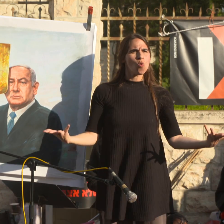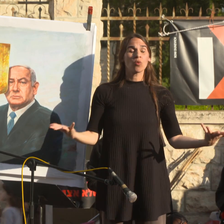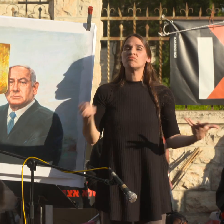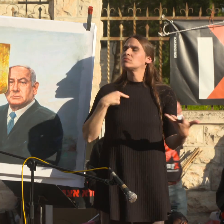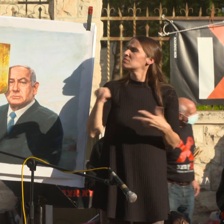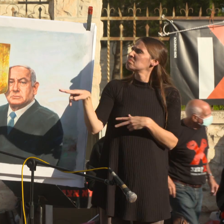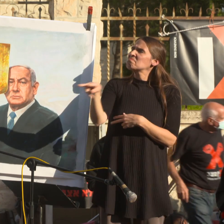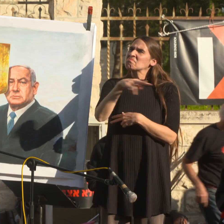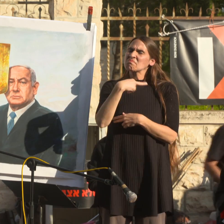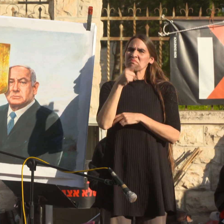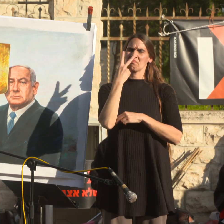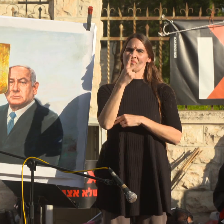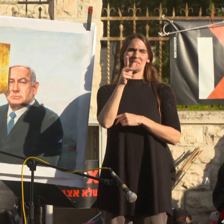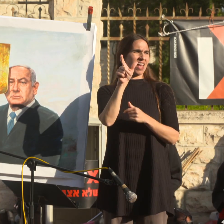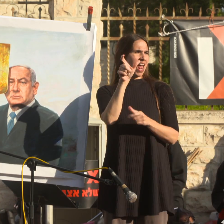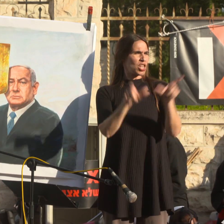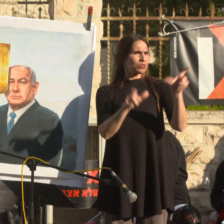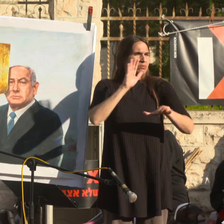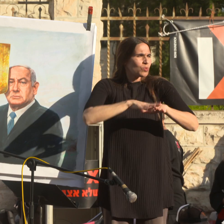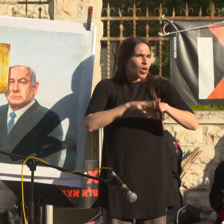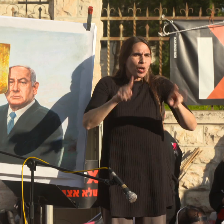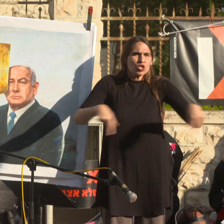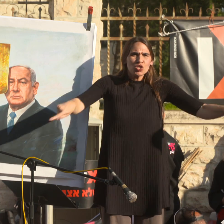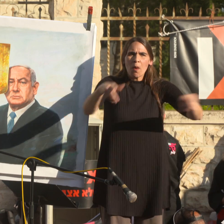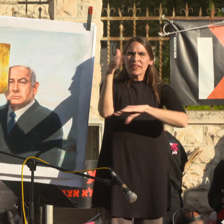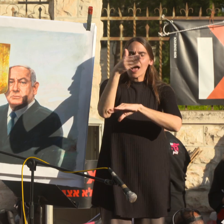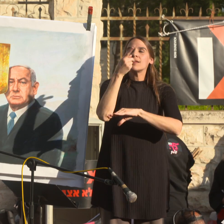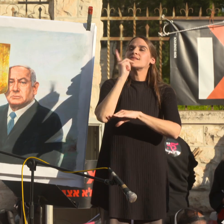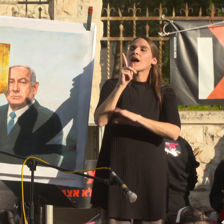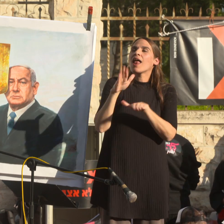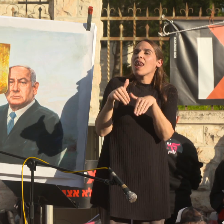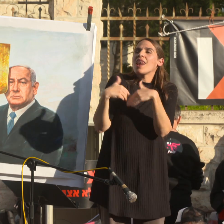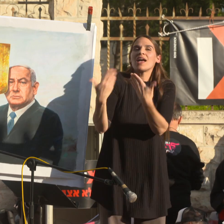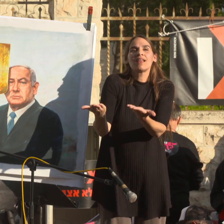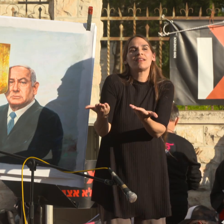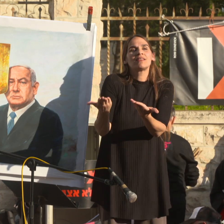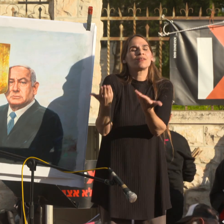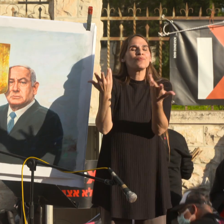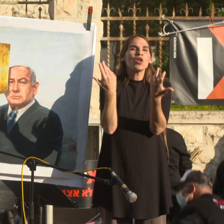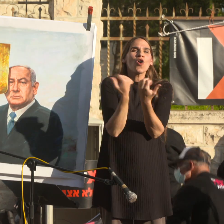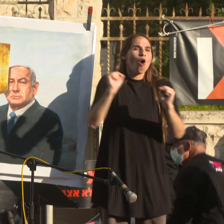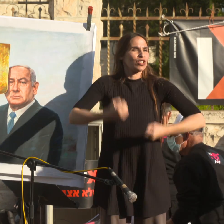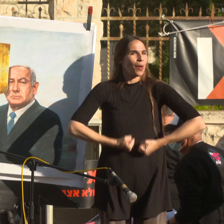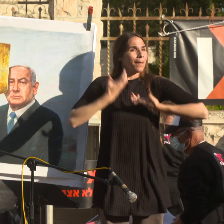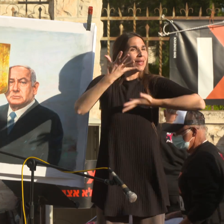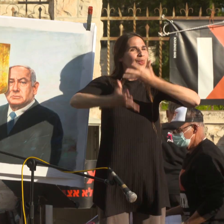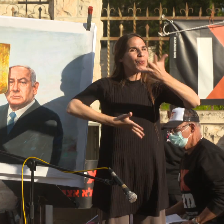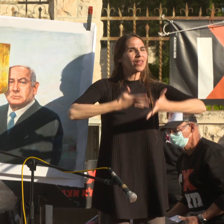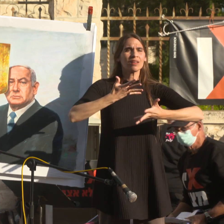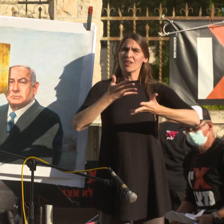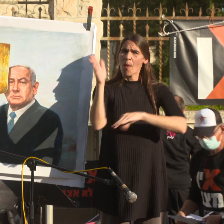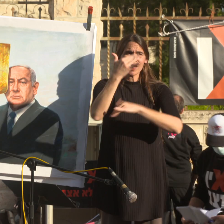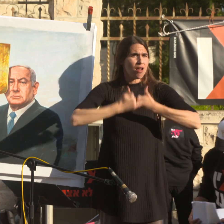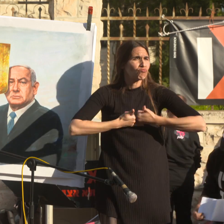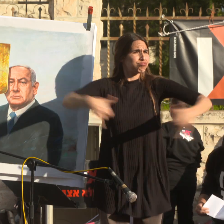עם אנשים כל כך מוכשרים, רק צריך לתת להם איזשהו חופש ביטוי, והמדינה הזאת תרוץ קדימה,